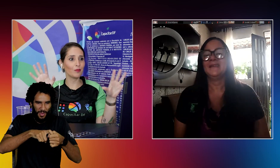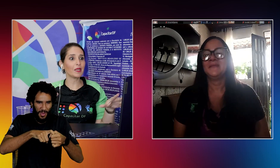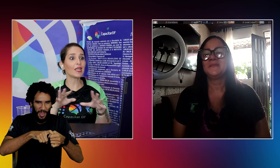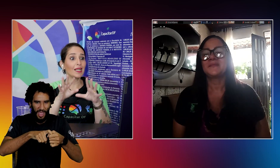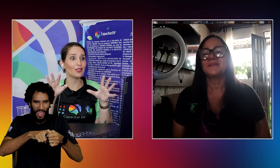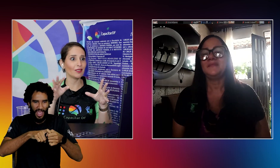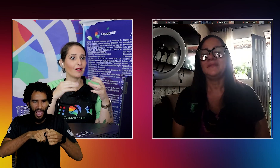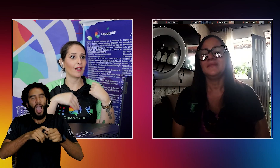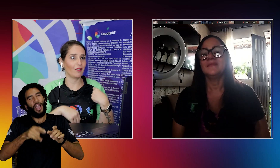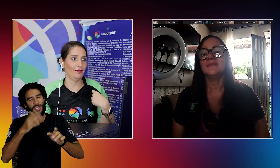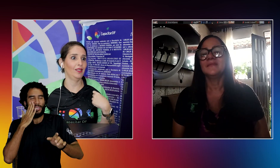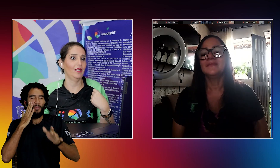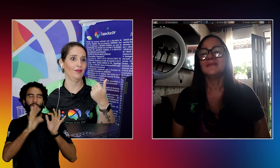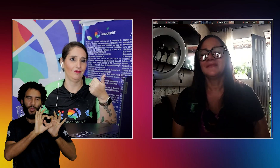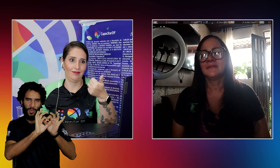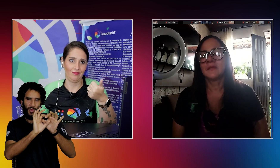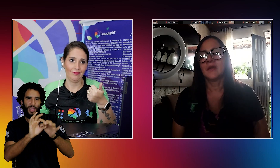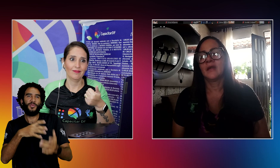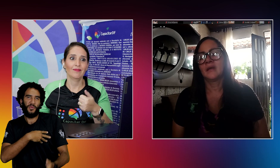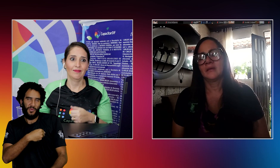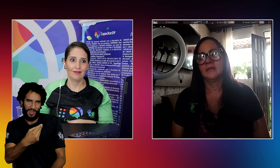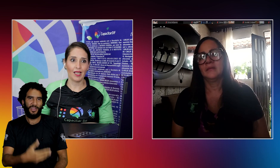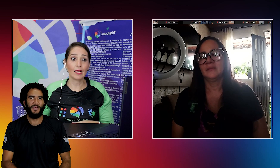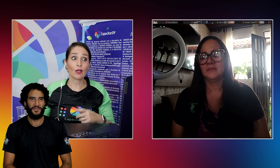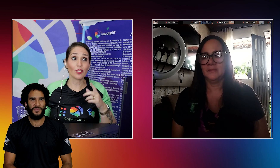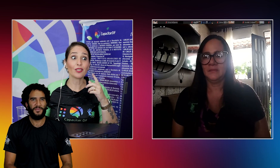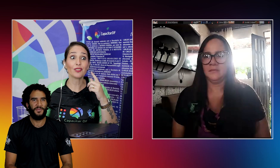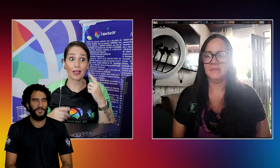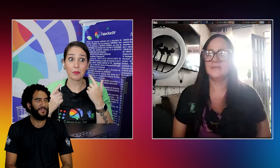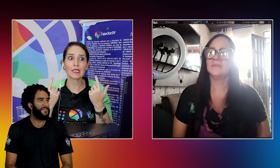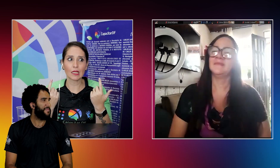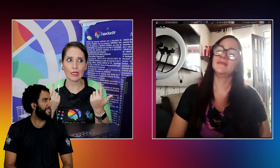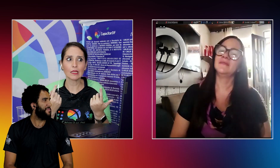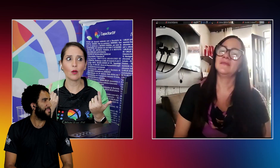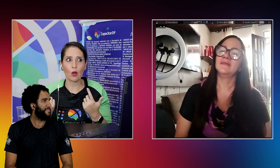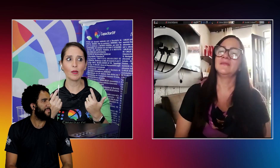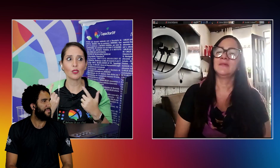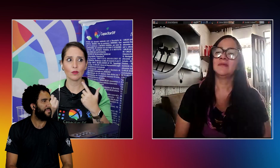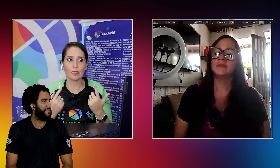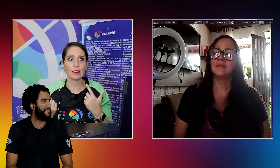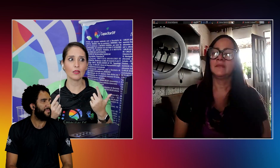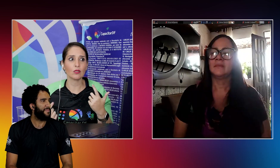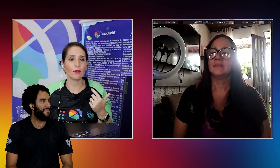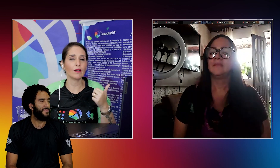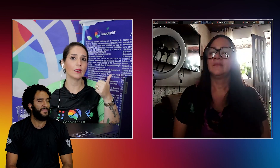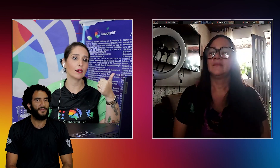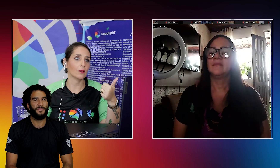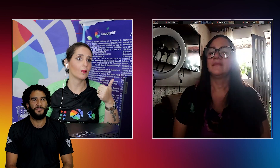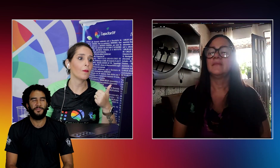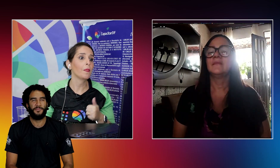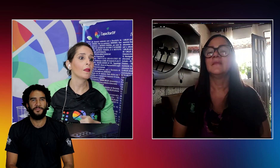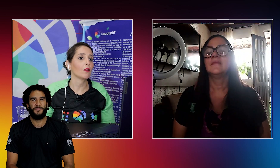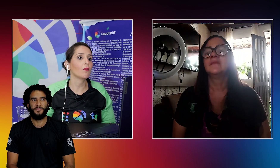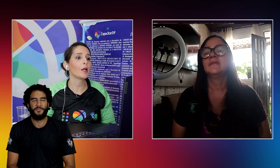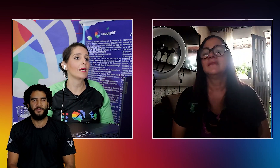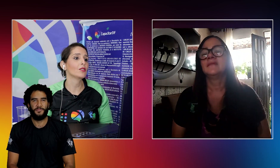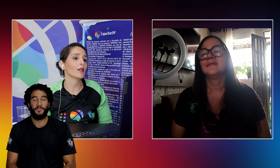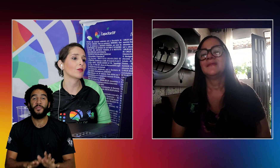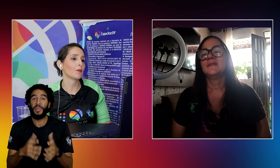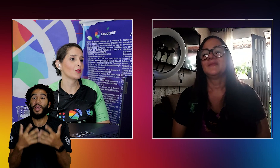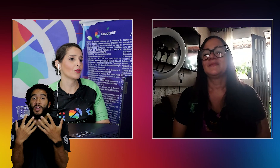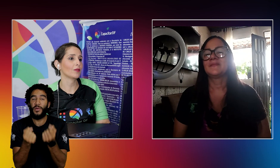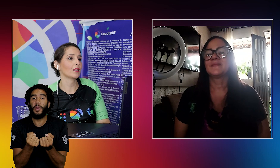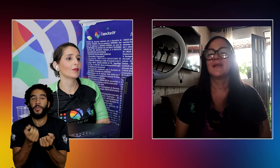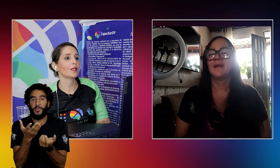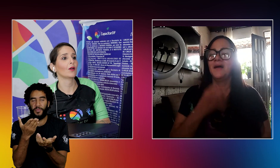ficou subentendido que era o filho. Então, gente, a gente tem que prestar atenção realmente nos sinais que a gente está fazendo. Então, vamos lá,